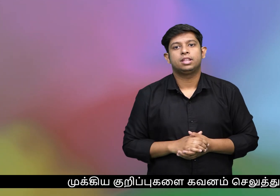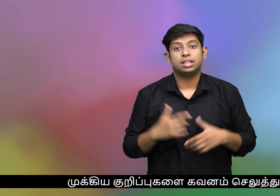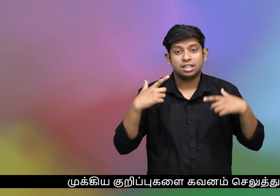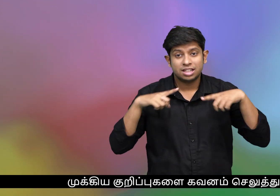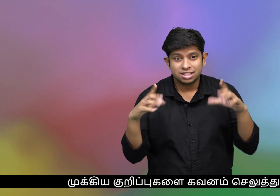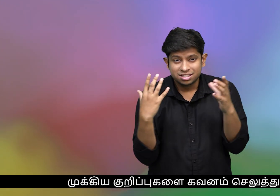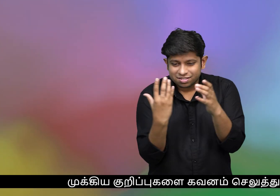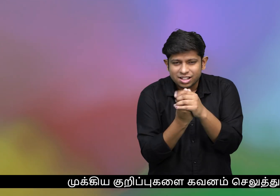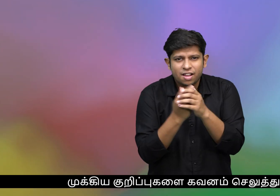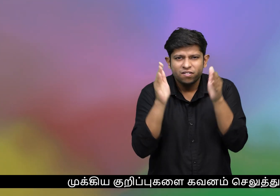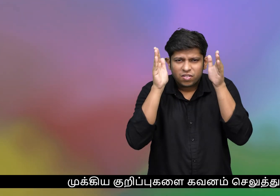செலுத்துங்கள்.